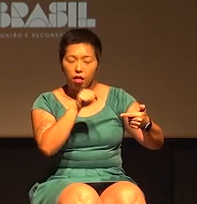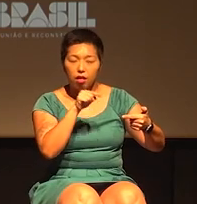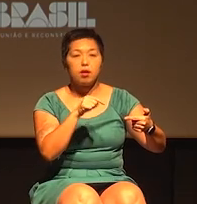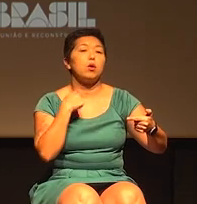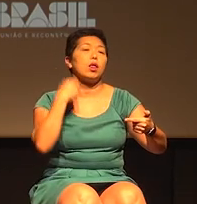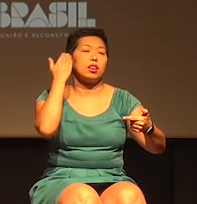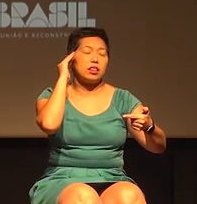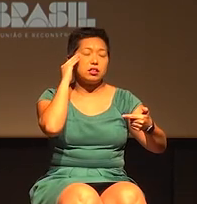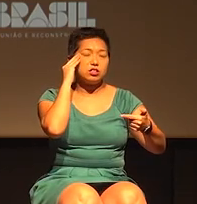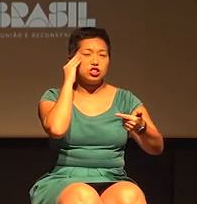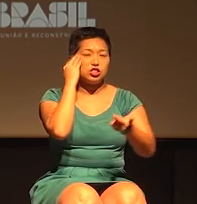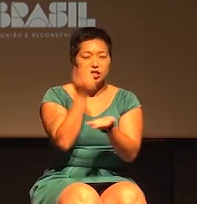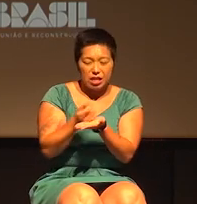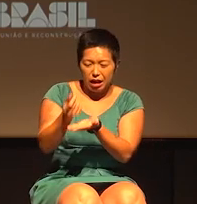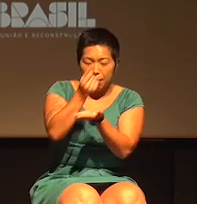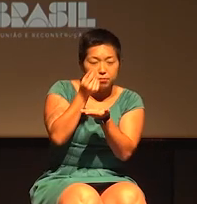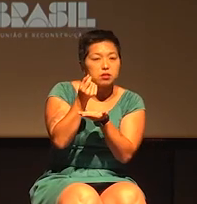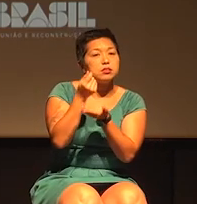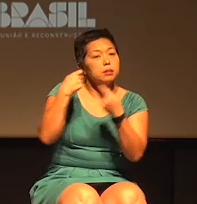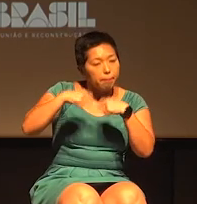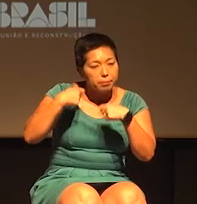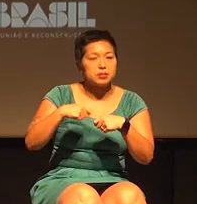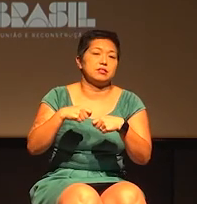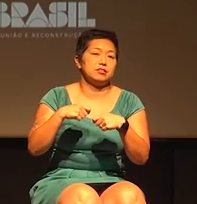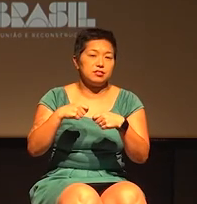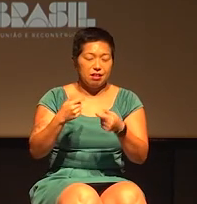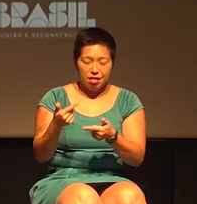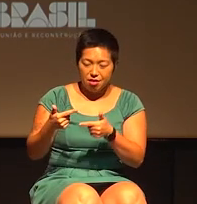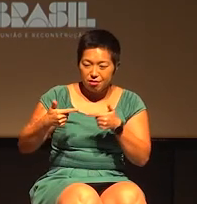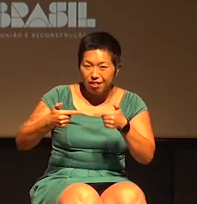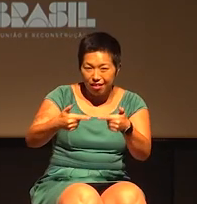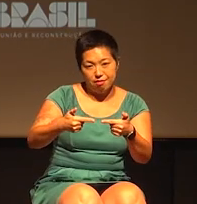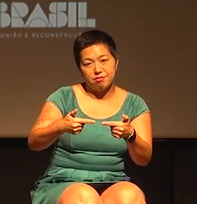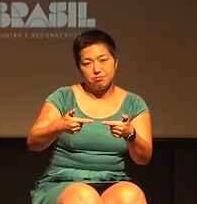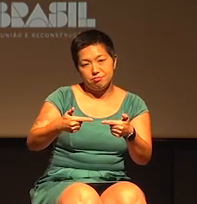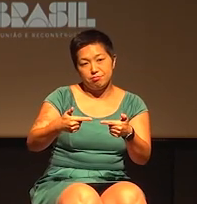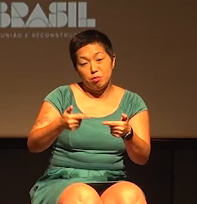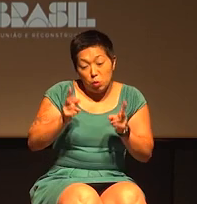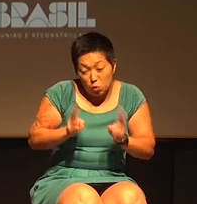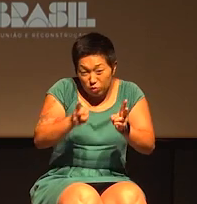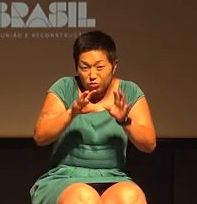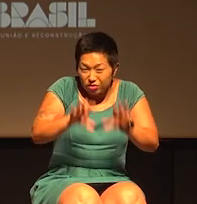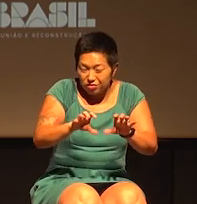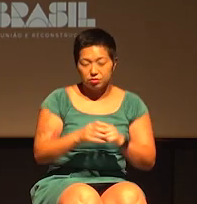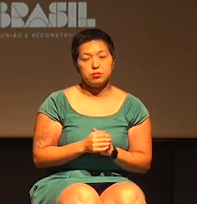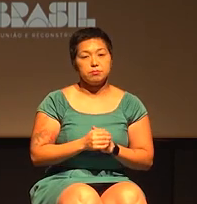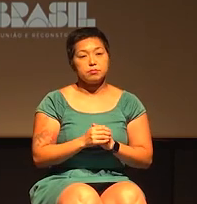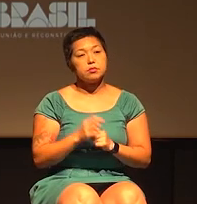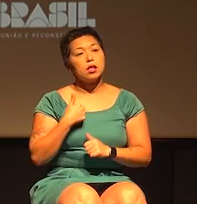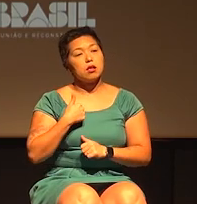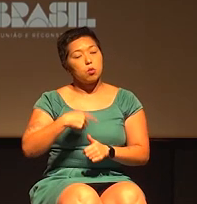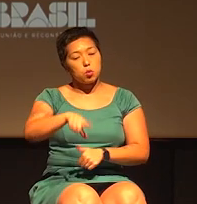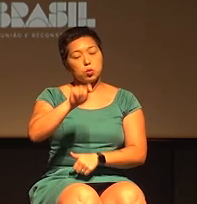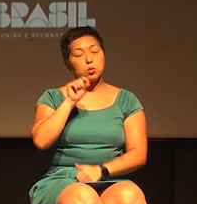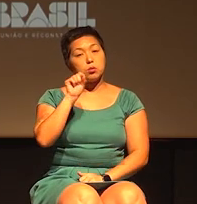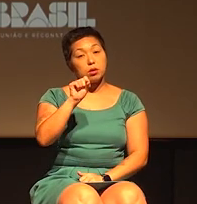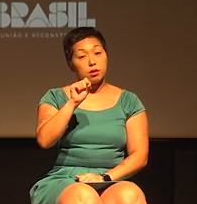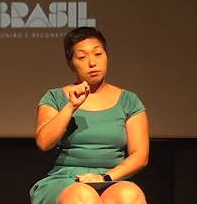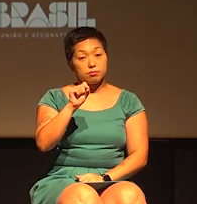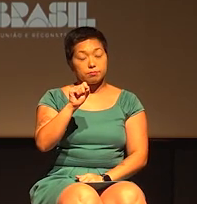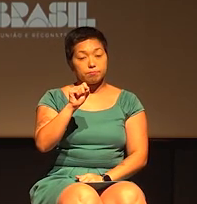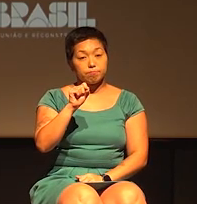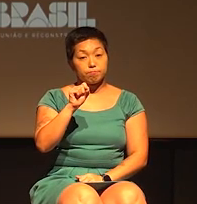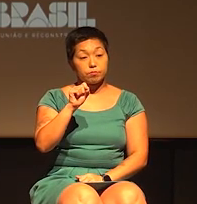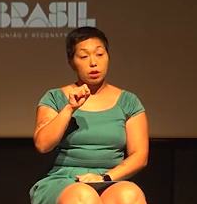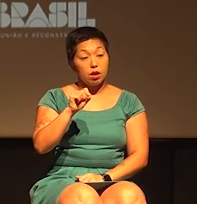sistema capitalista exige guerras para se reproduzir e se manter como ele é hoje e aí eu comecei a fazer uma escolha de que eu queria transformar